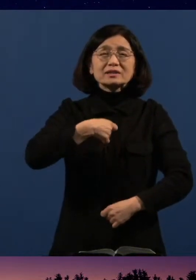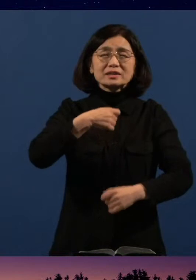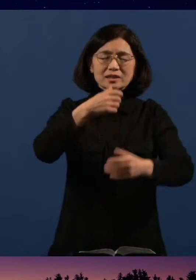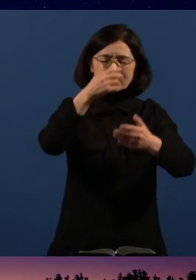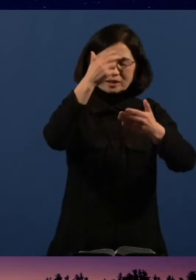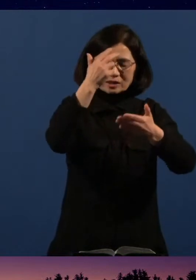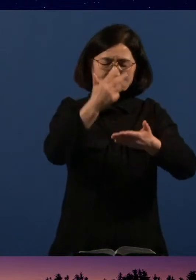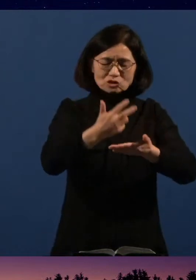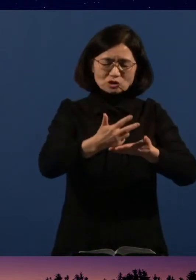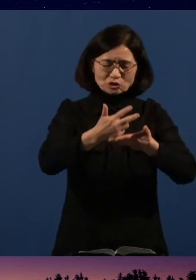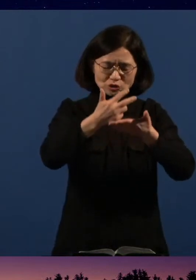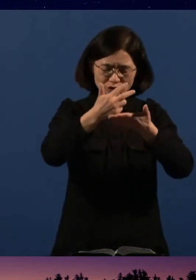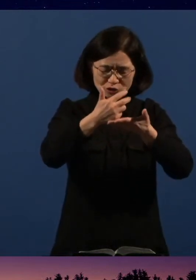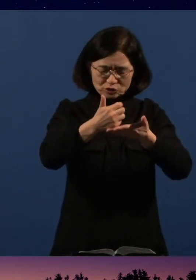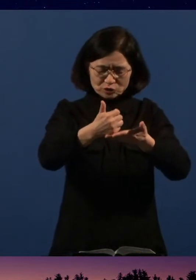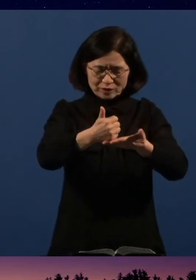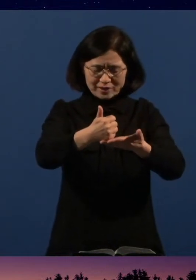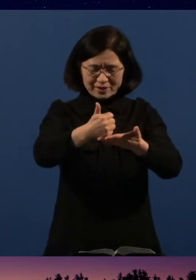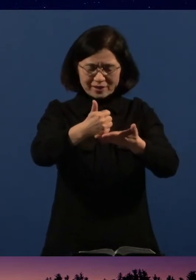신실하신 주,